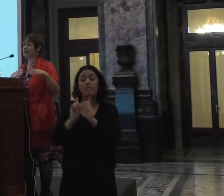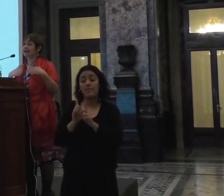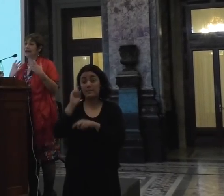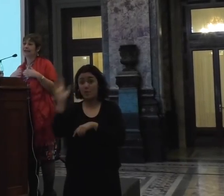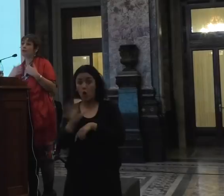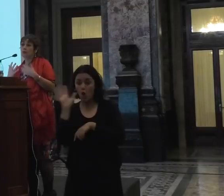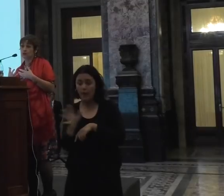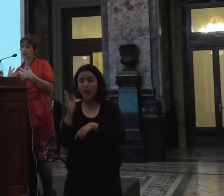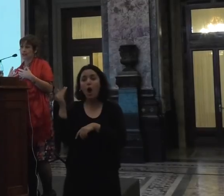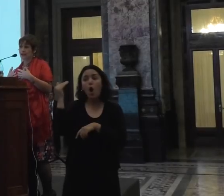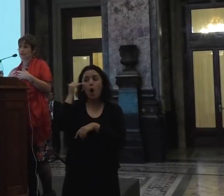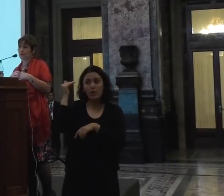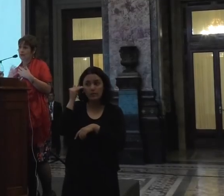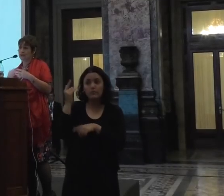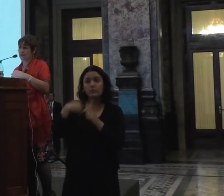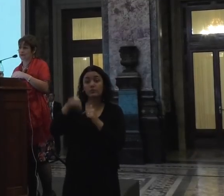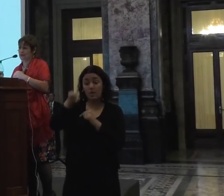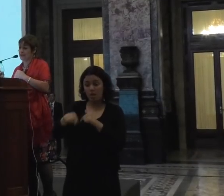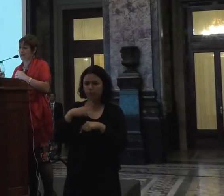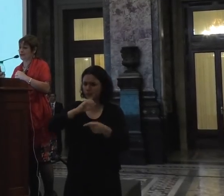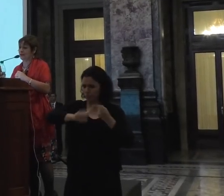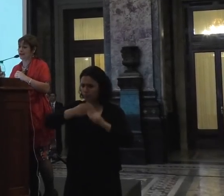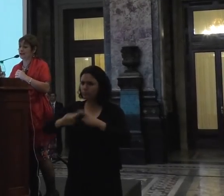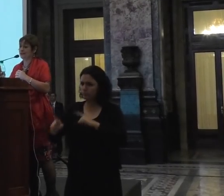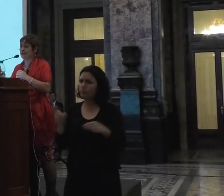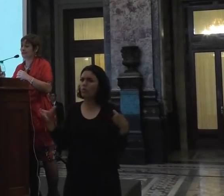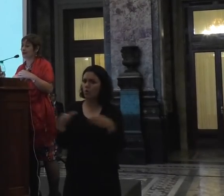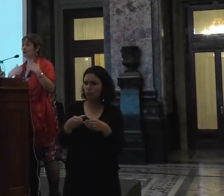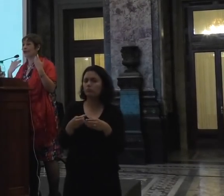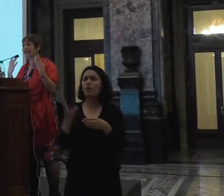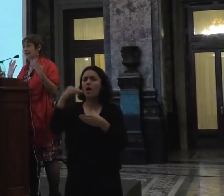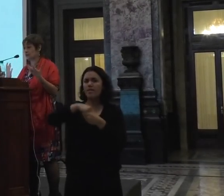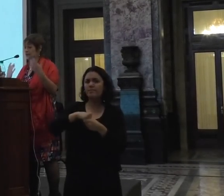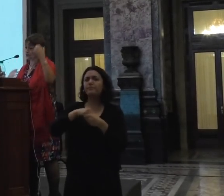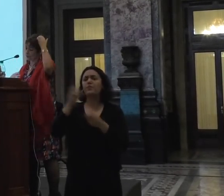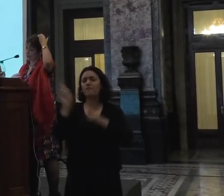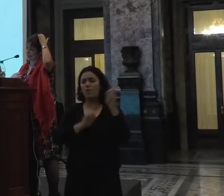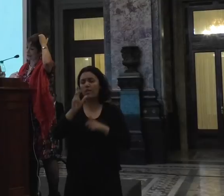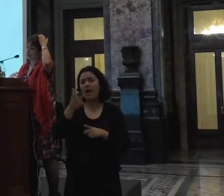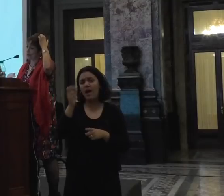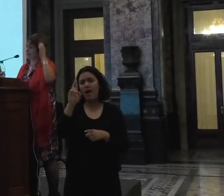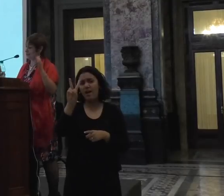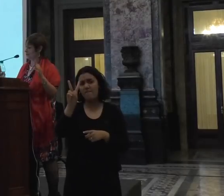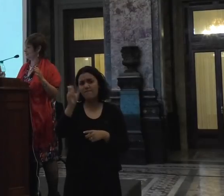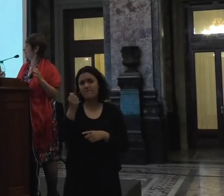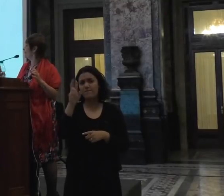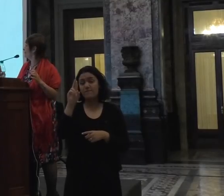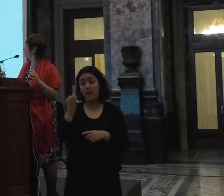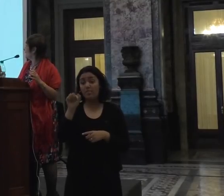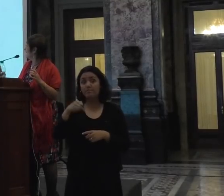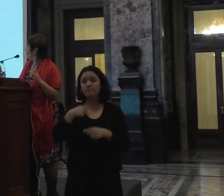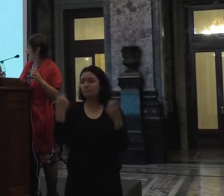cognitiva, y hubo mucho diálogo. Fue un instituto que se llevó a cabo en Harvard y fue como la inauguración de la neurociencia